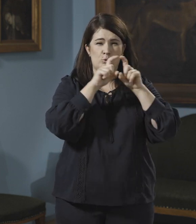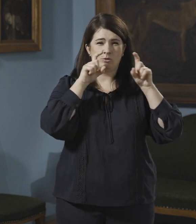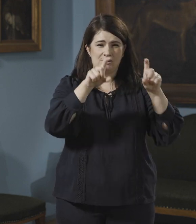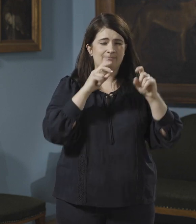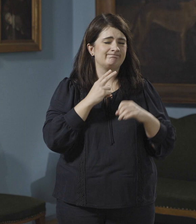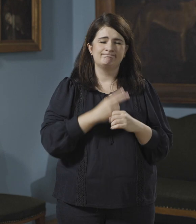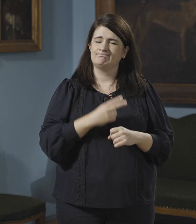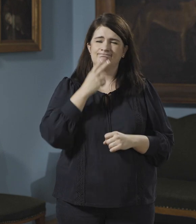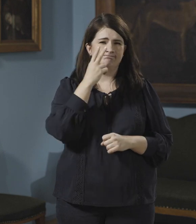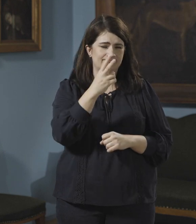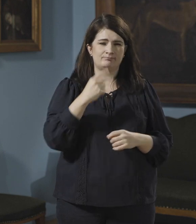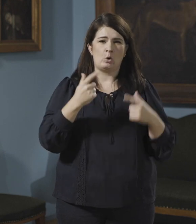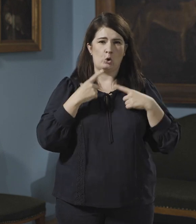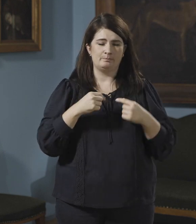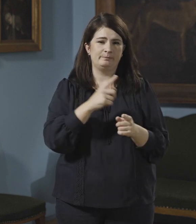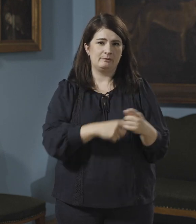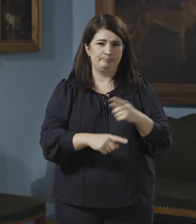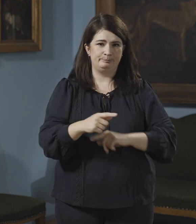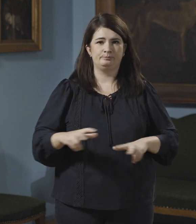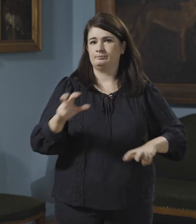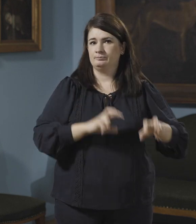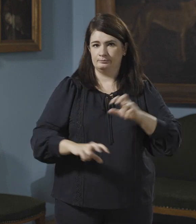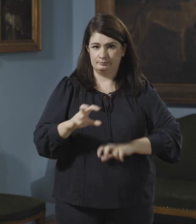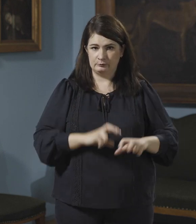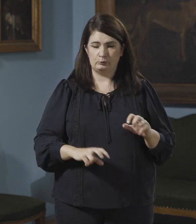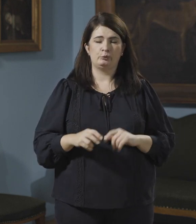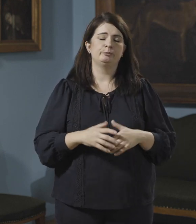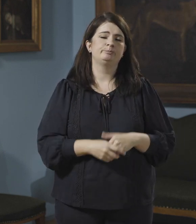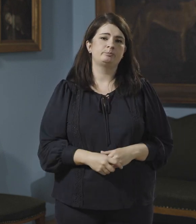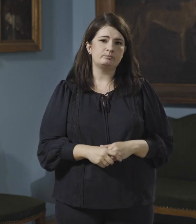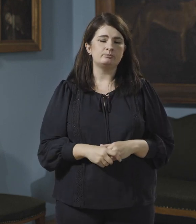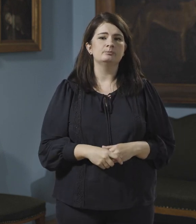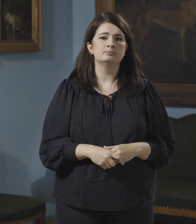Niestety budynek nie jest dostosowany do potrzeb osób z niepełnosprawnością ruchu.